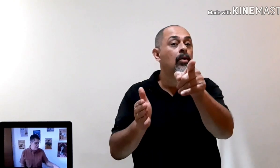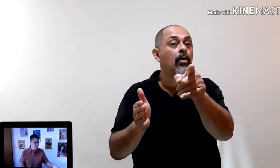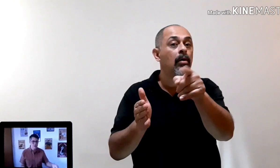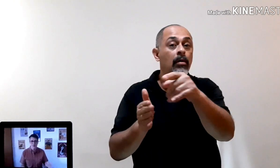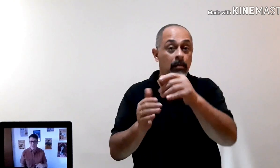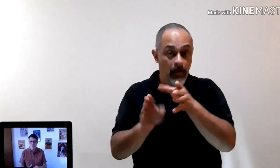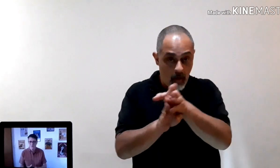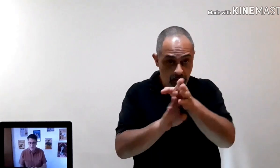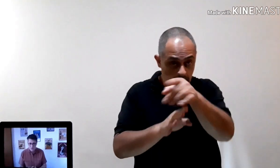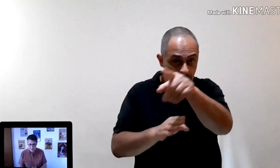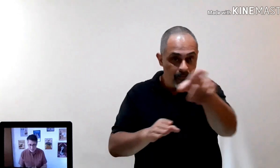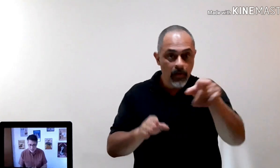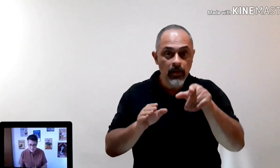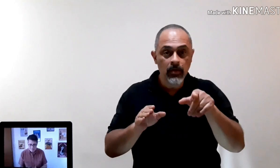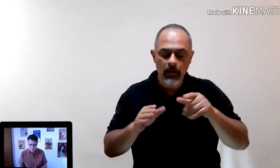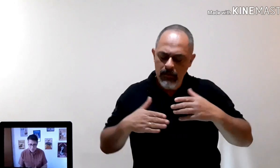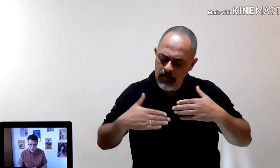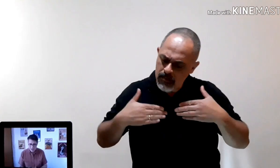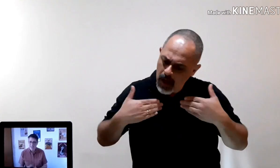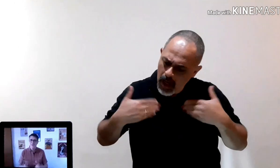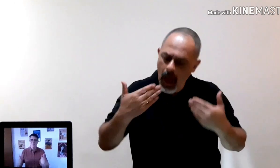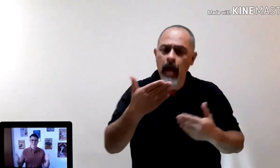de passardes por várias provações.